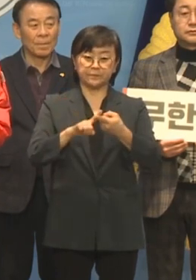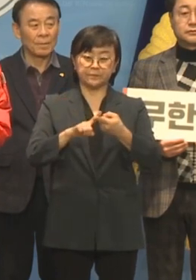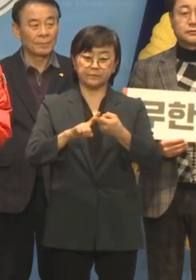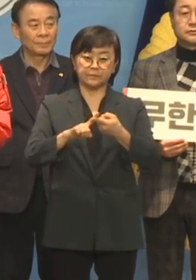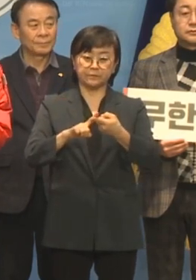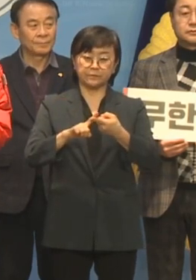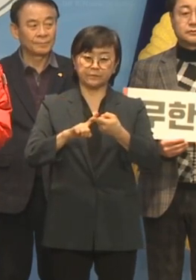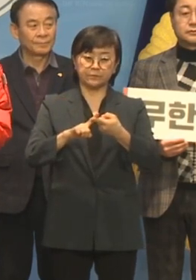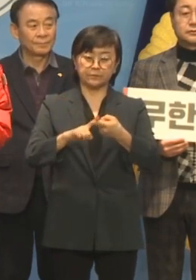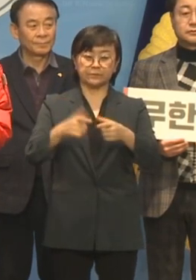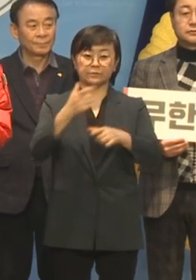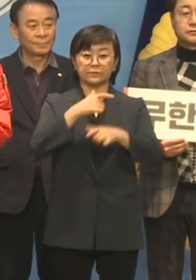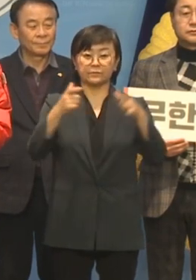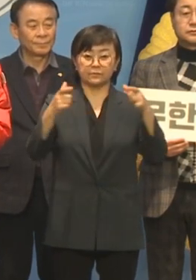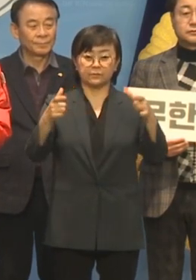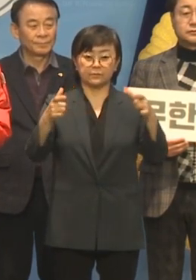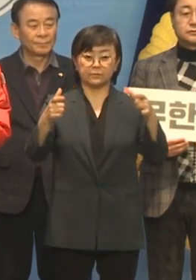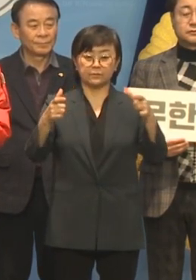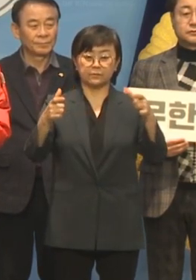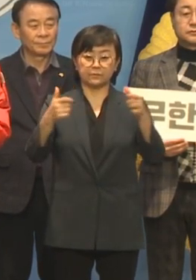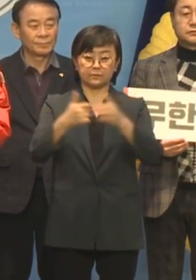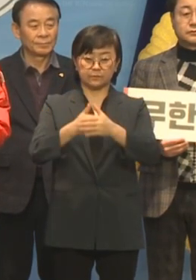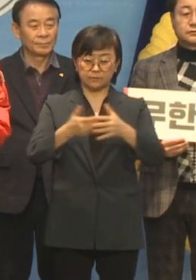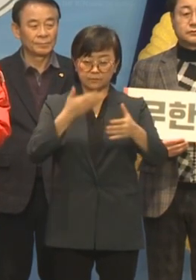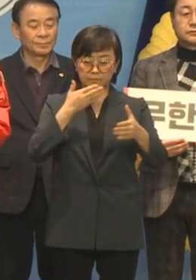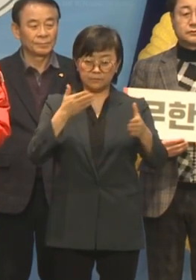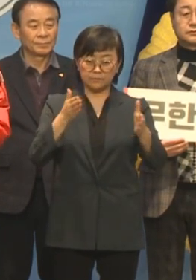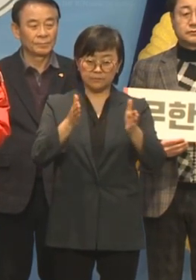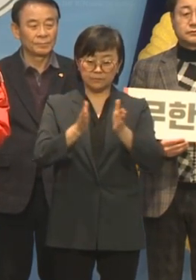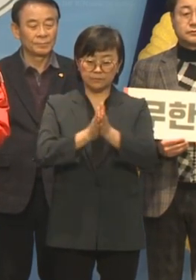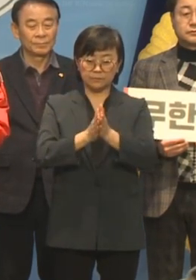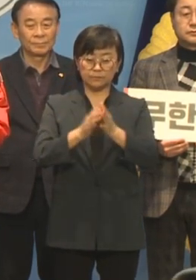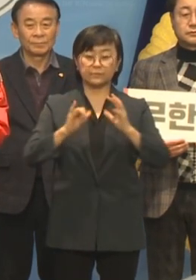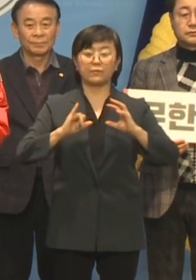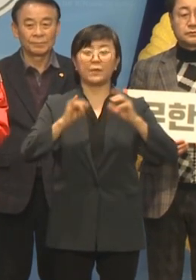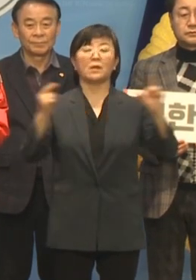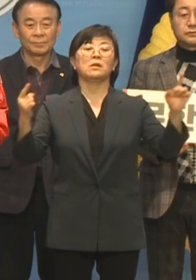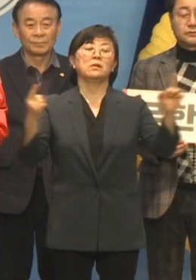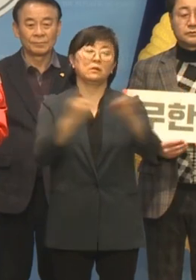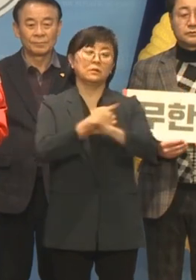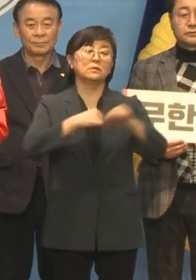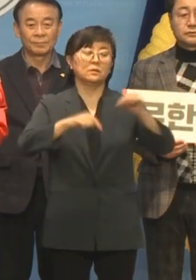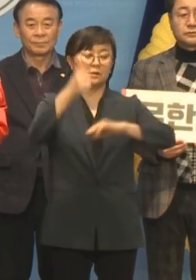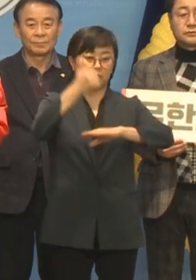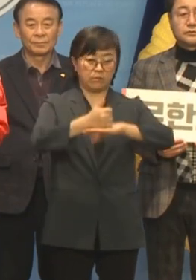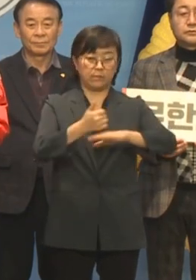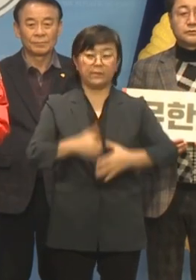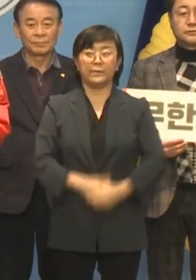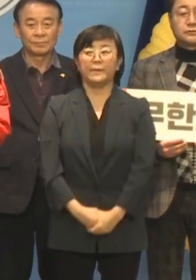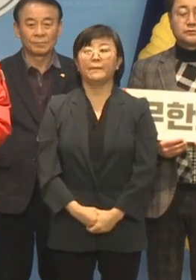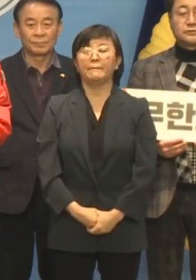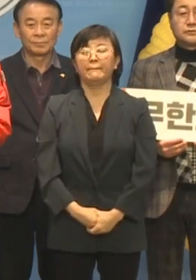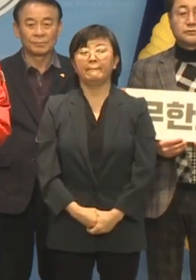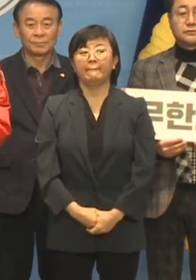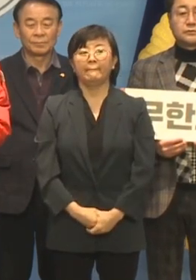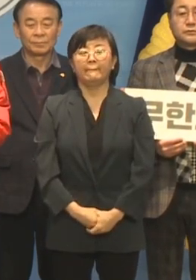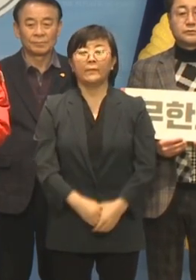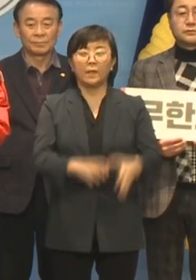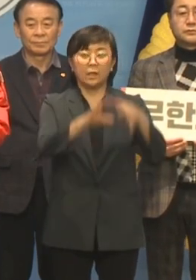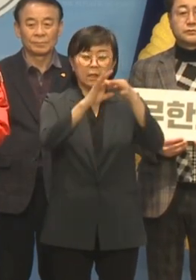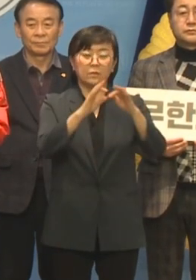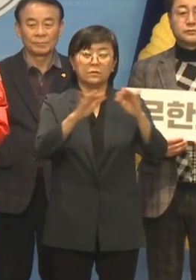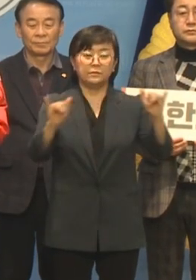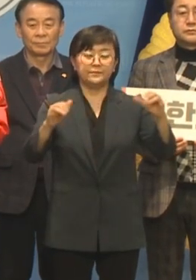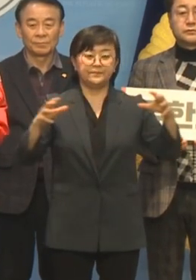동작 구민들이 합작해서 세상을 바꾼 정치의 성과물들입니다. 끊임없이